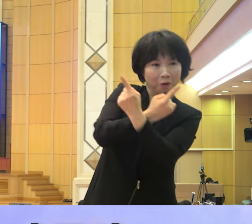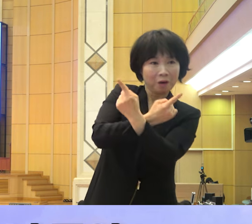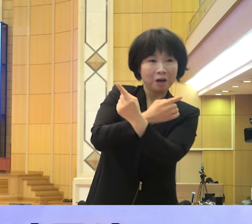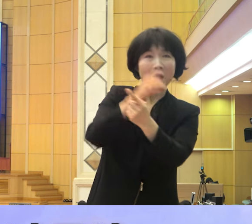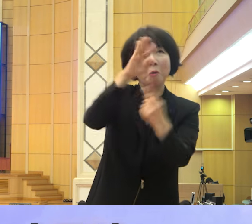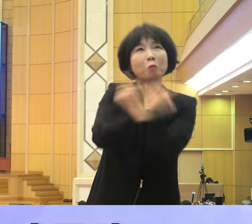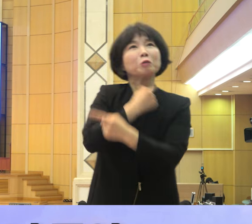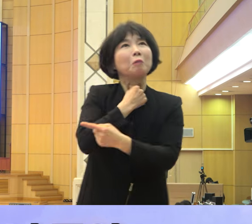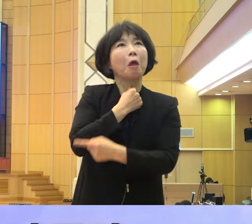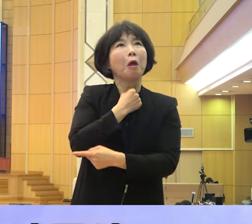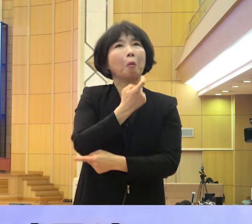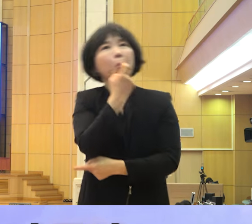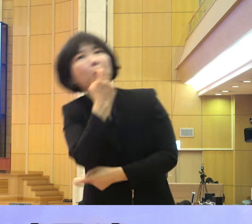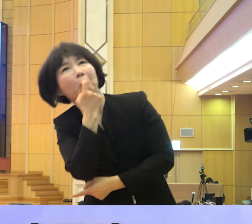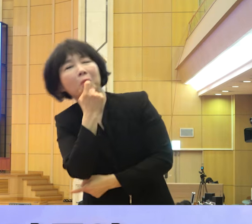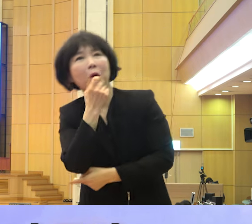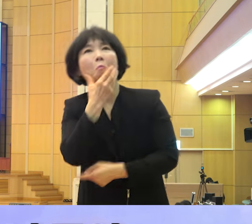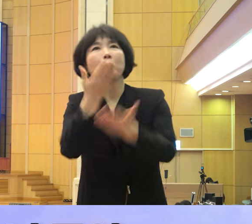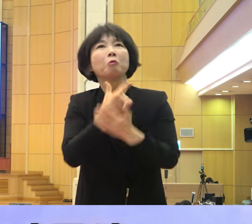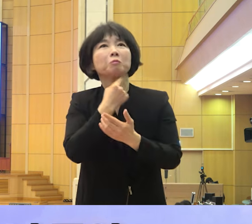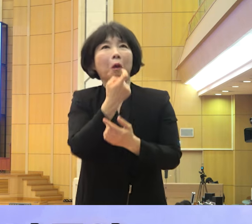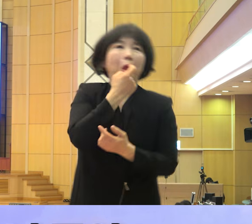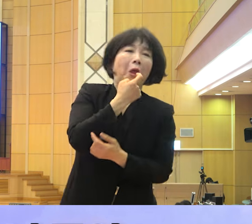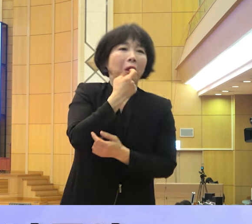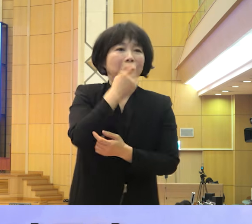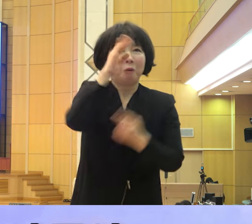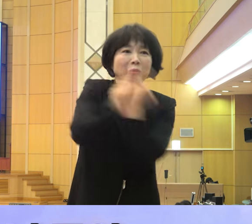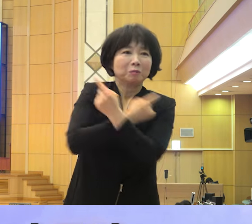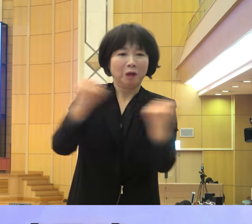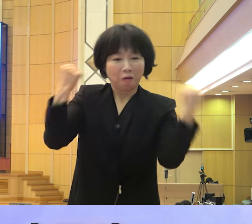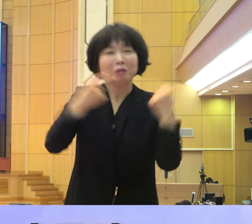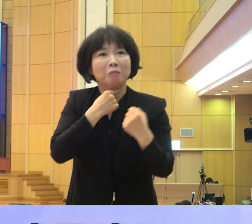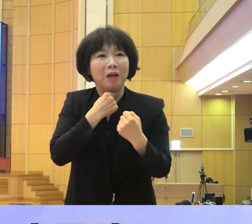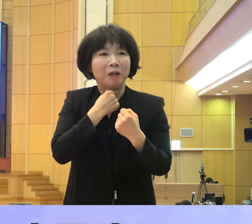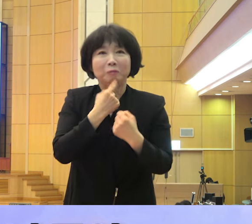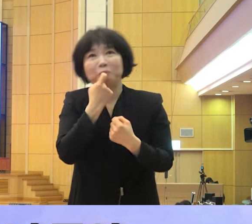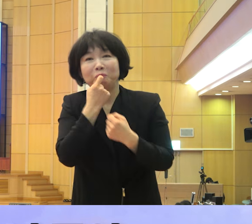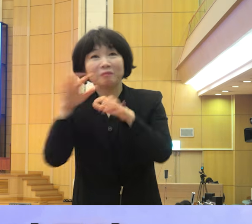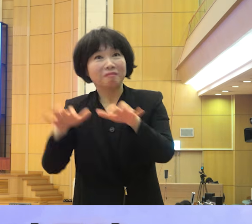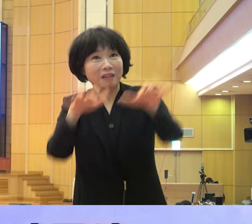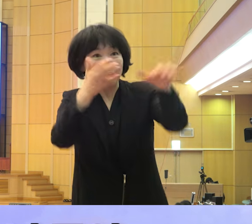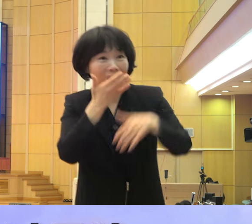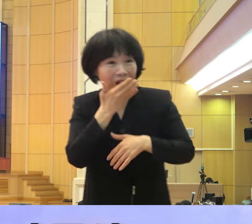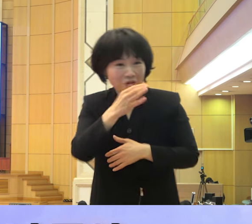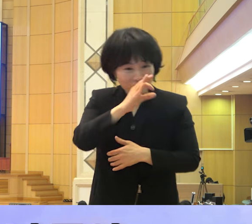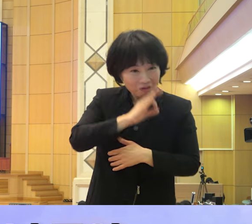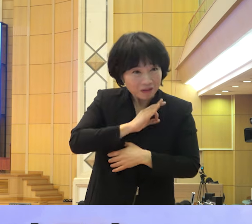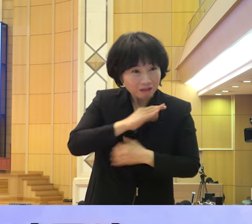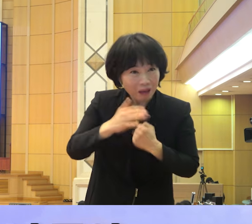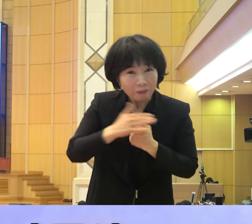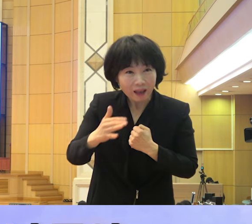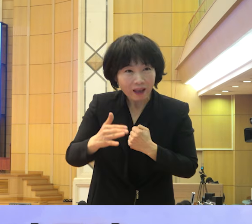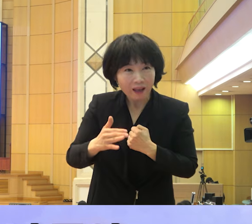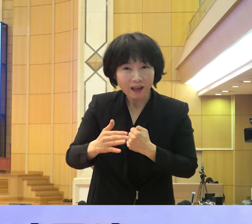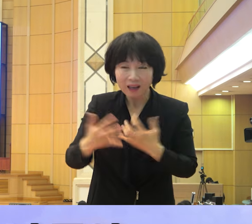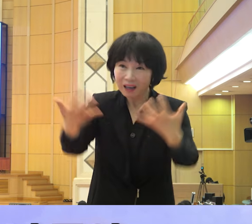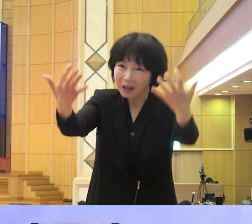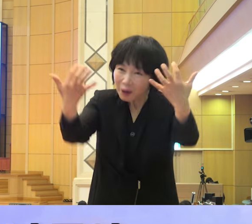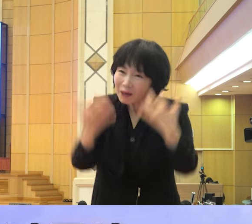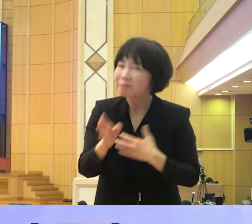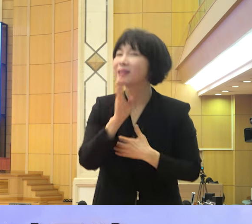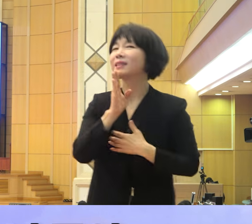고침 받고 건강하기 위해서 복 받고 뭐 그러려고 그냥 주님을 믿으면 이익이 되니까 그것 때문에